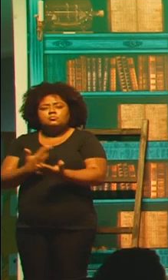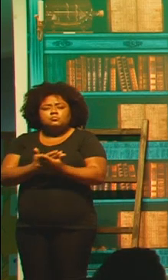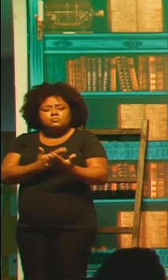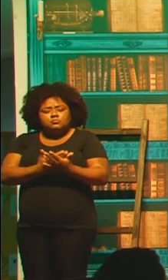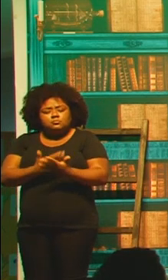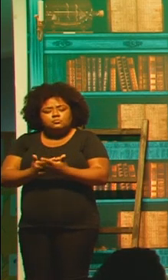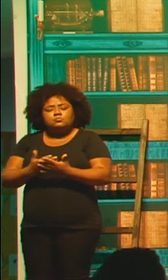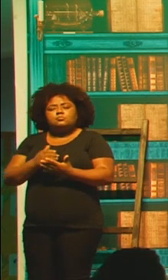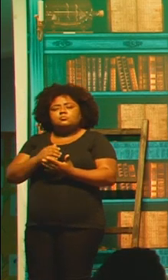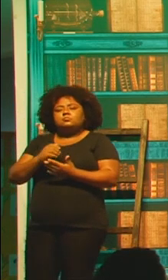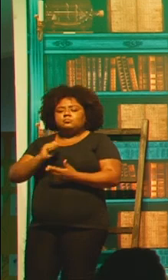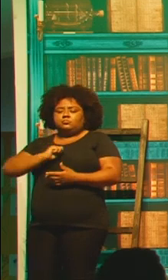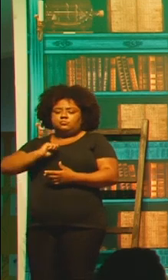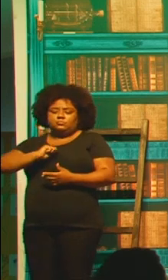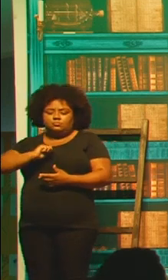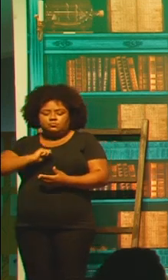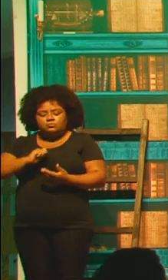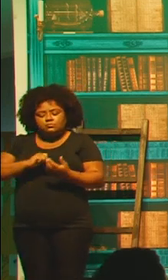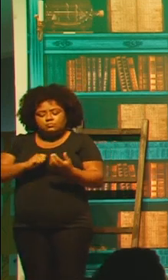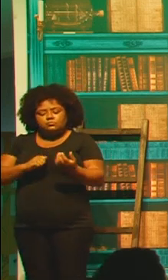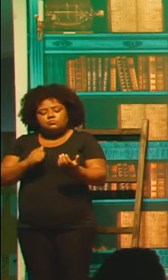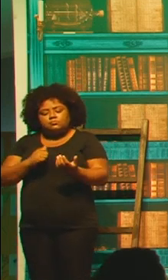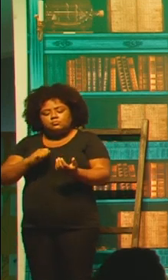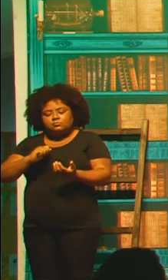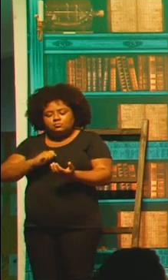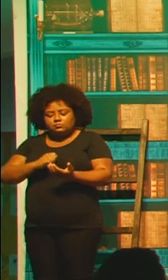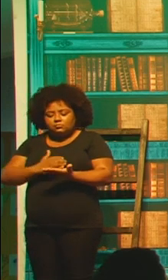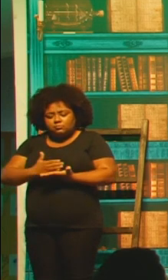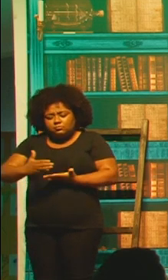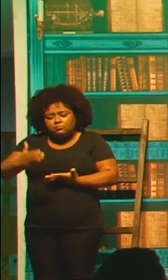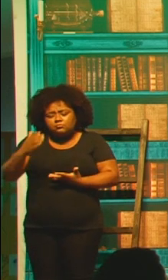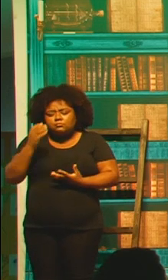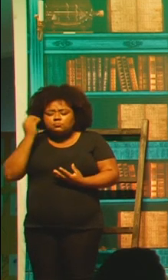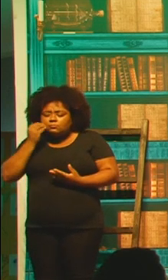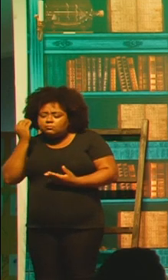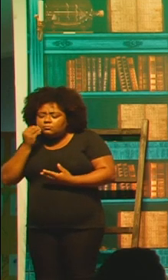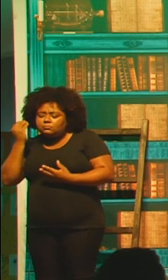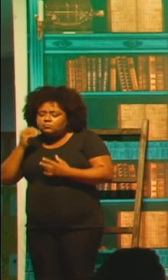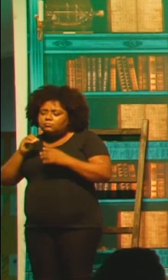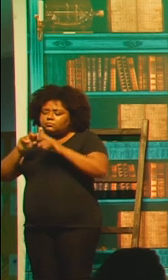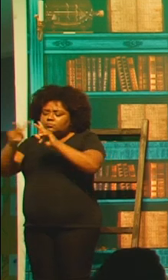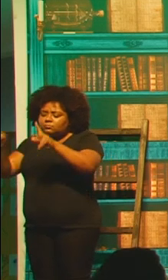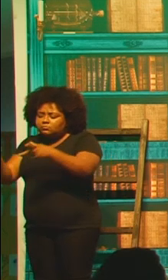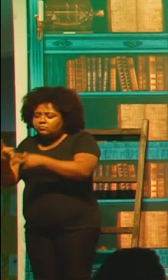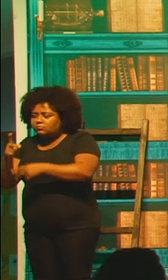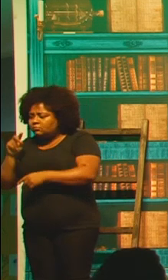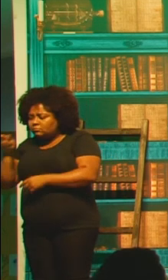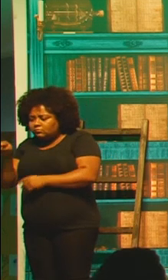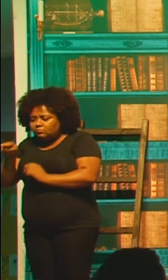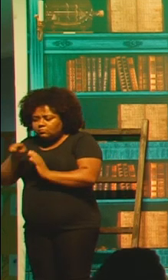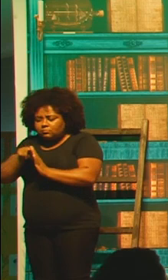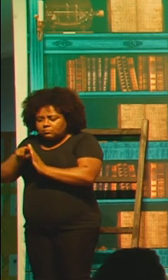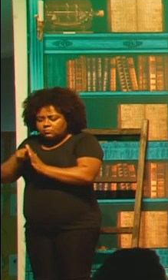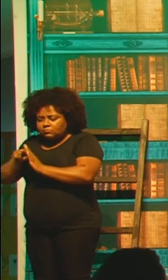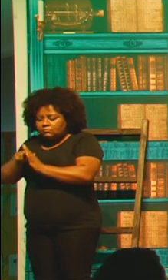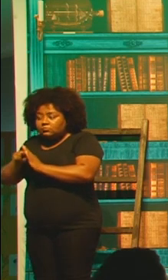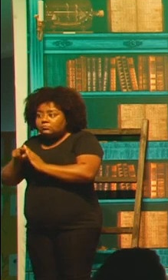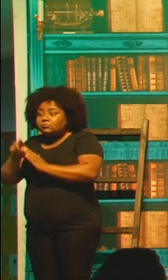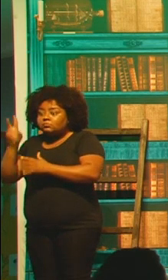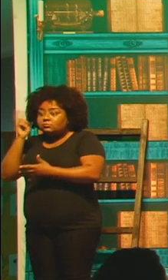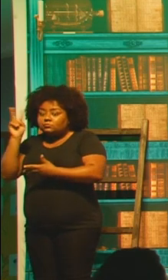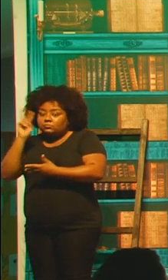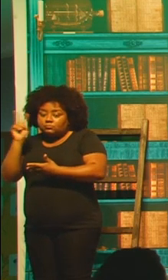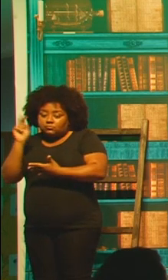ganhando experiência com essa população. E a história voltou muito mais viva, né?